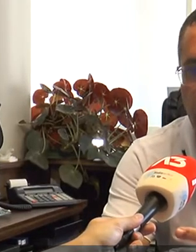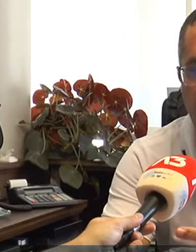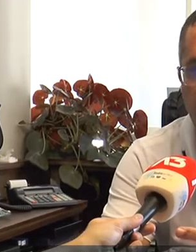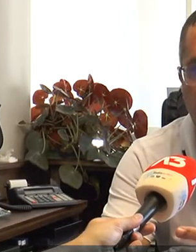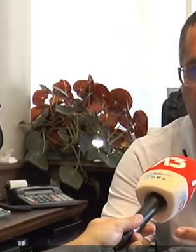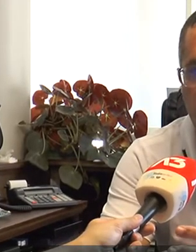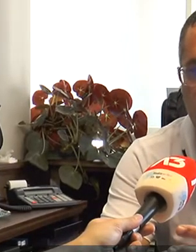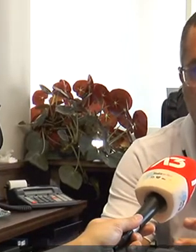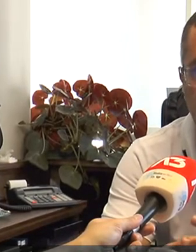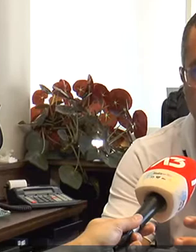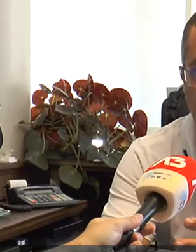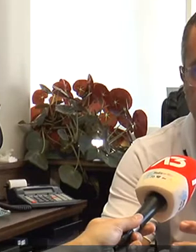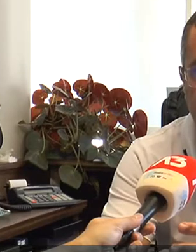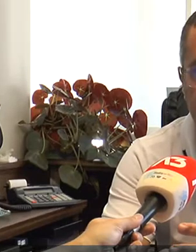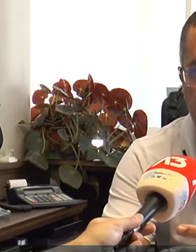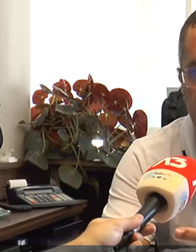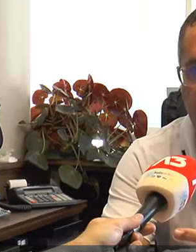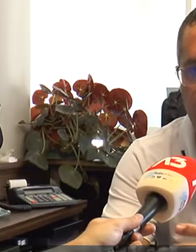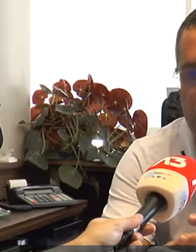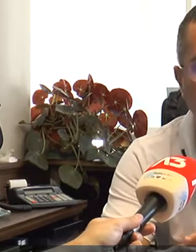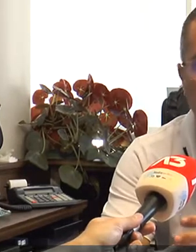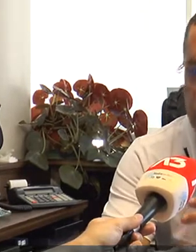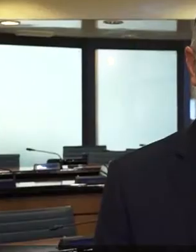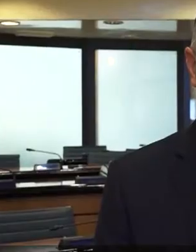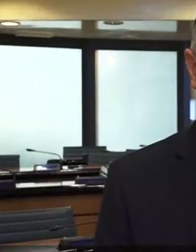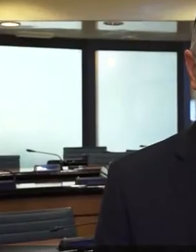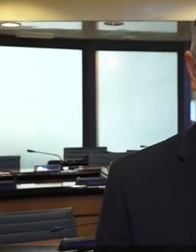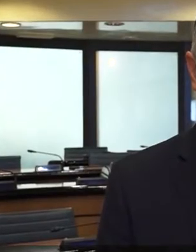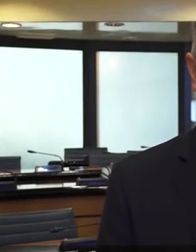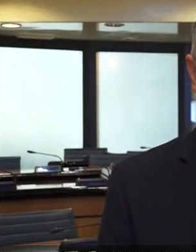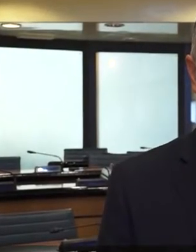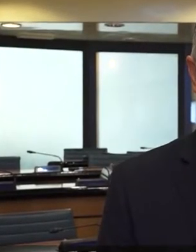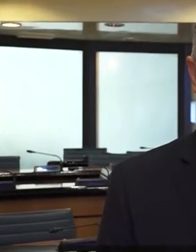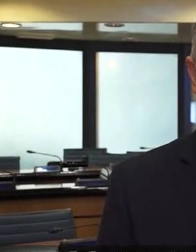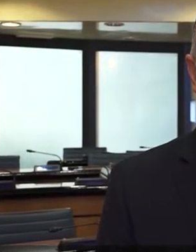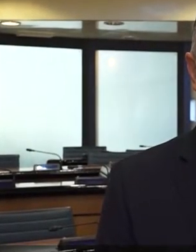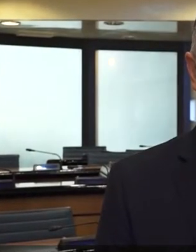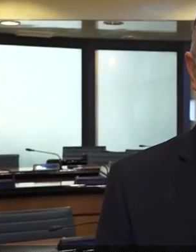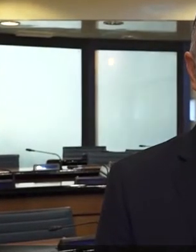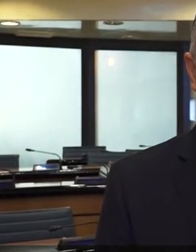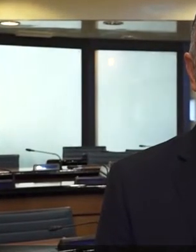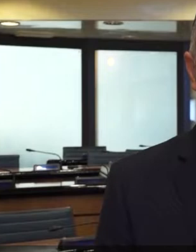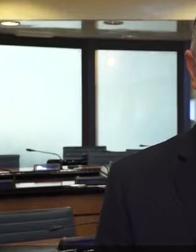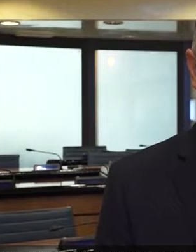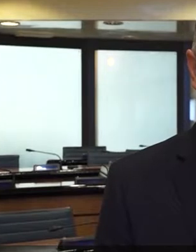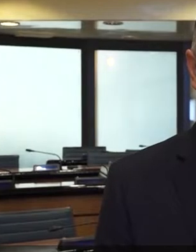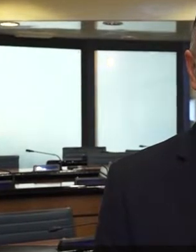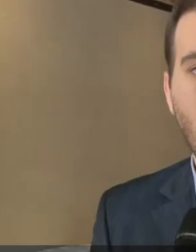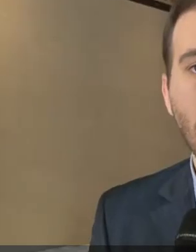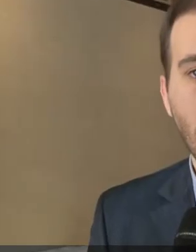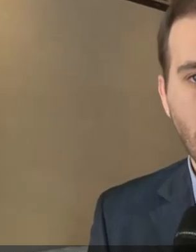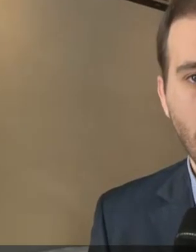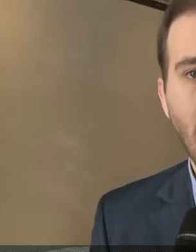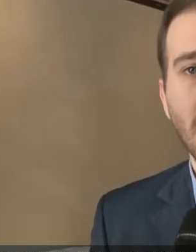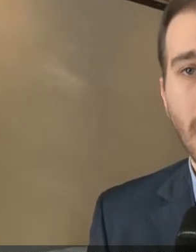forcolin a vicepresidente della giunta regionale e quindi vince li zaia alessandro montagnoli presidente della prima commissione in consiglio regionale e